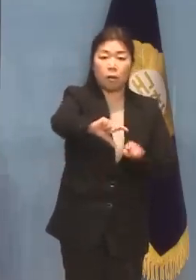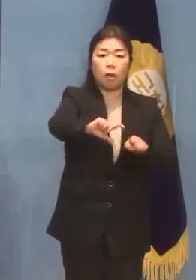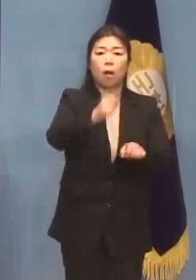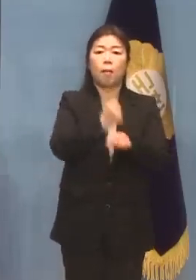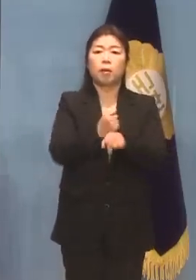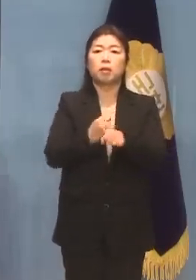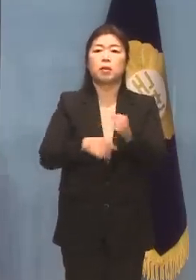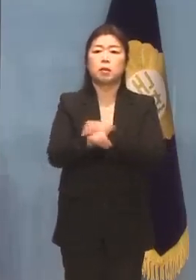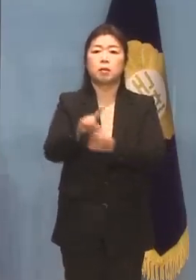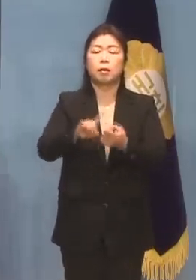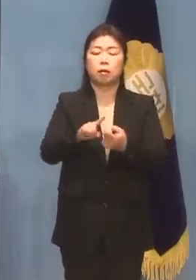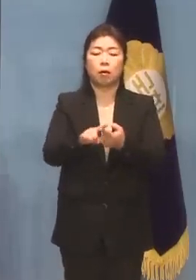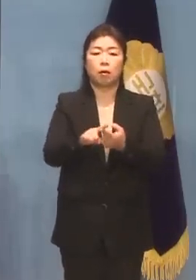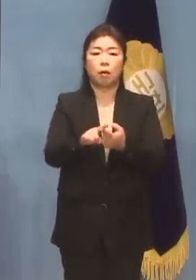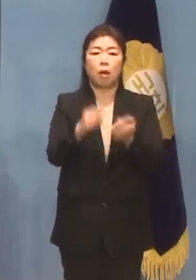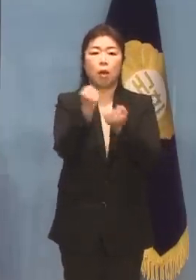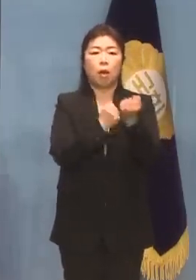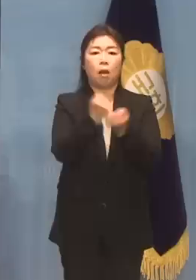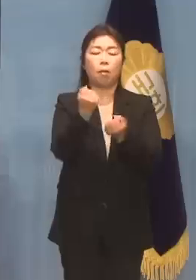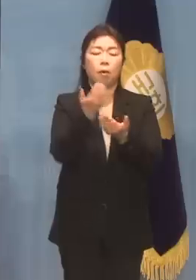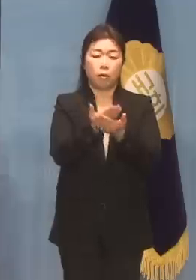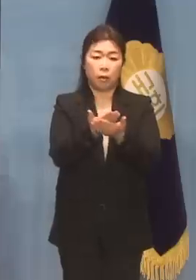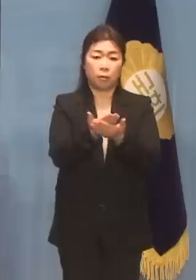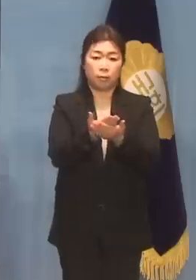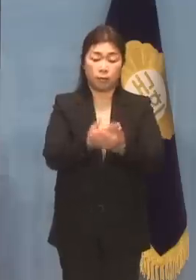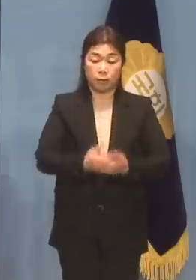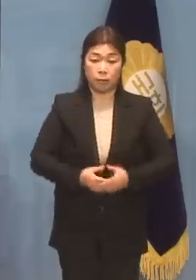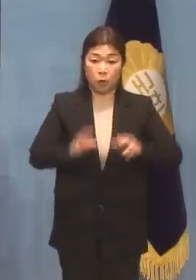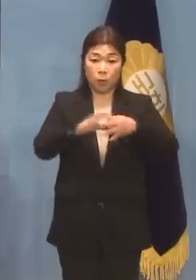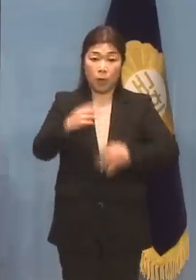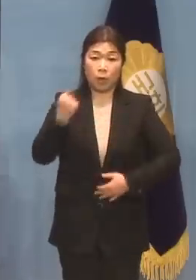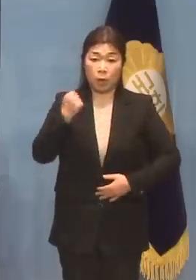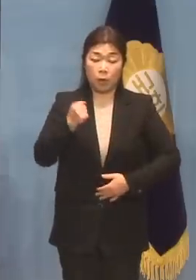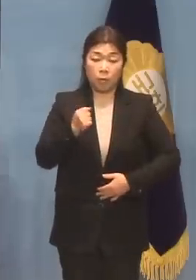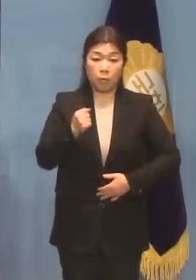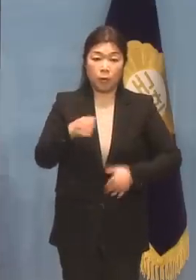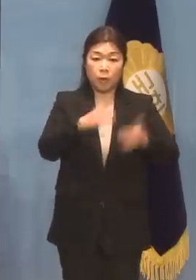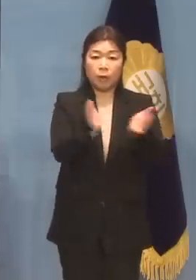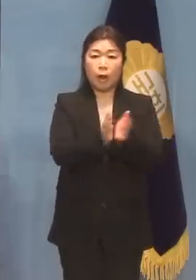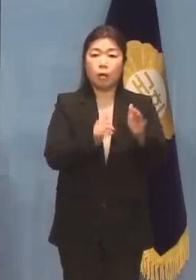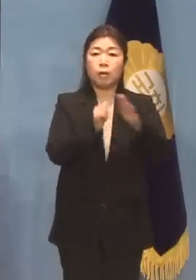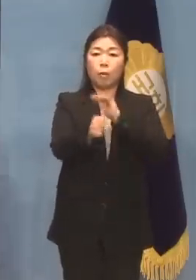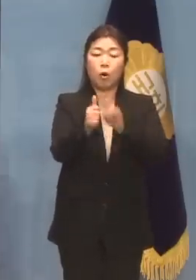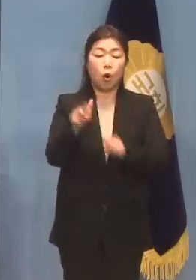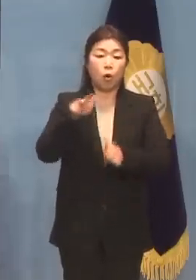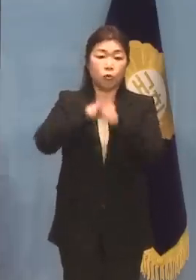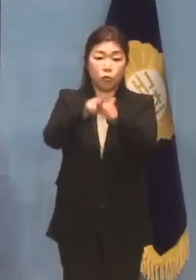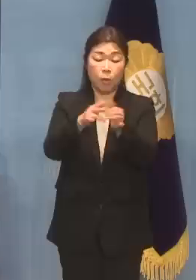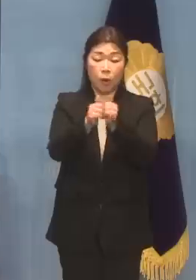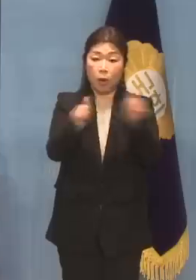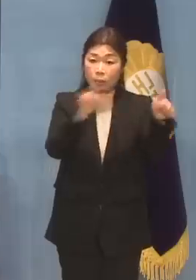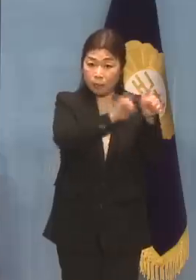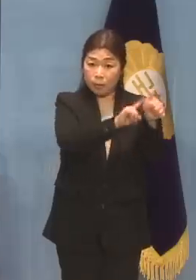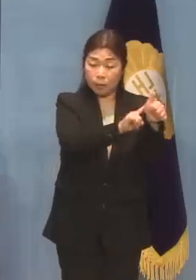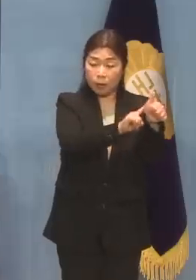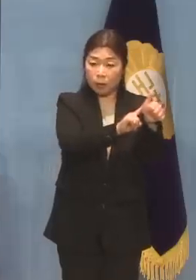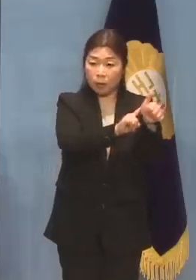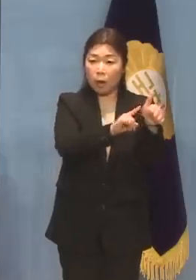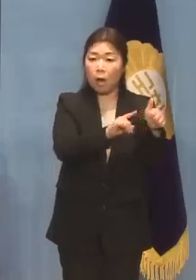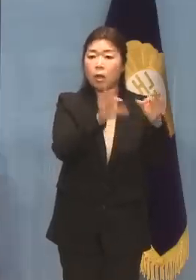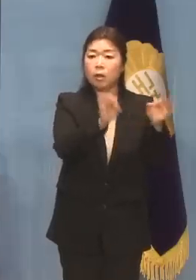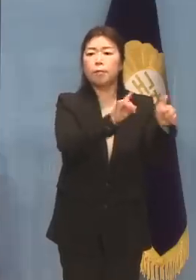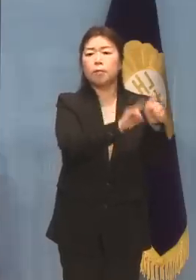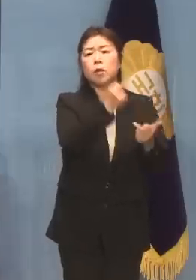해명하라. 국민의힘 당대표로 출마한 김기현 후보는 형제들을 둘러싼 30억